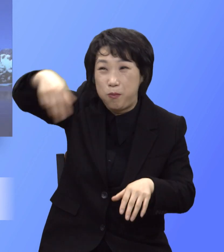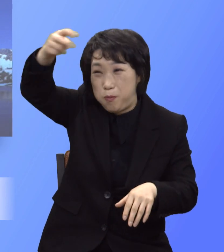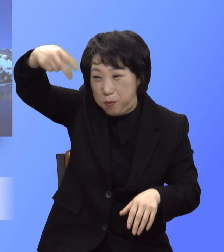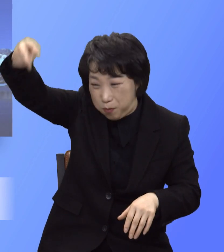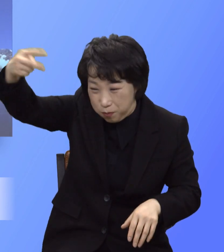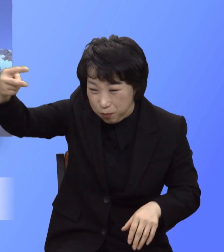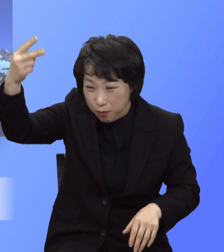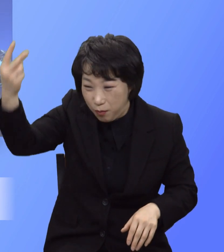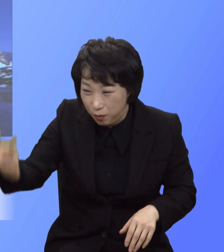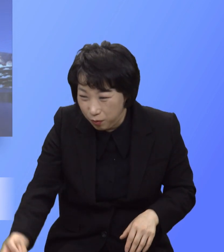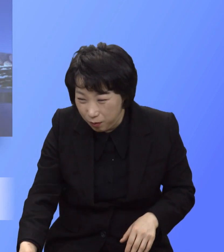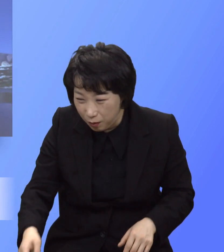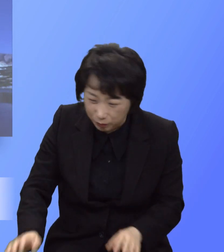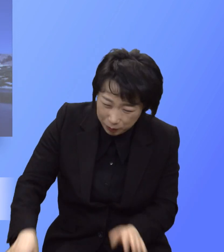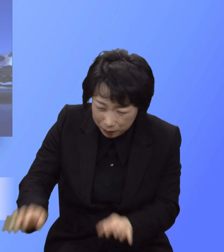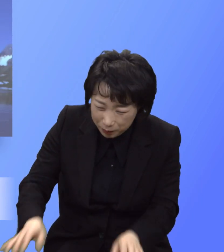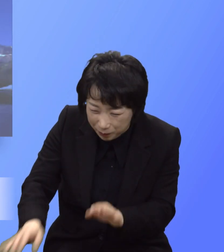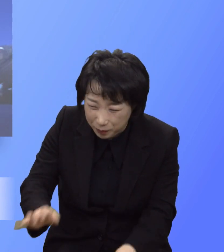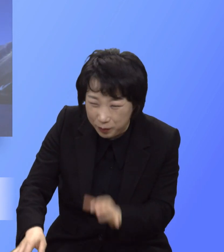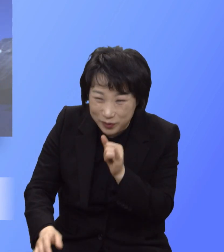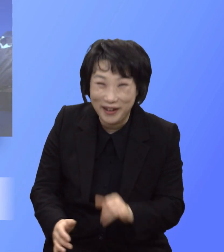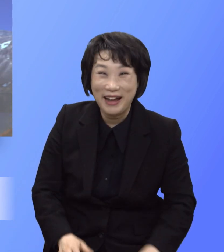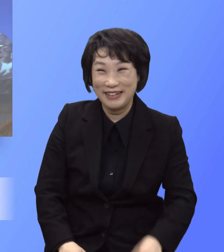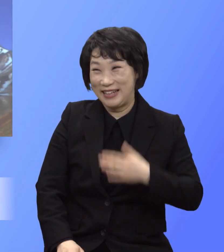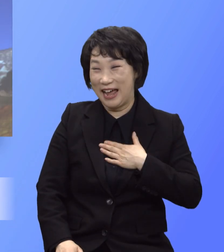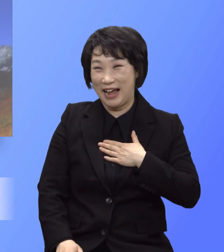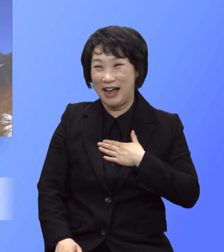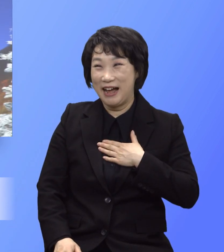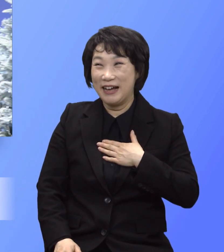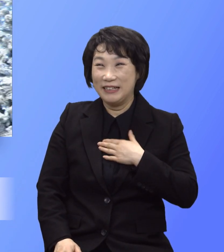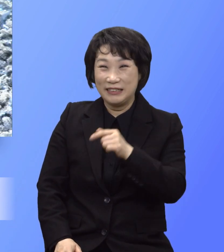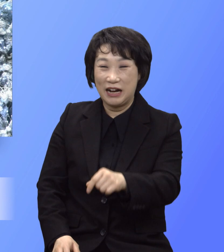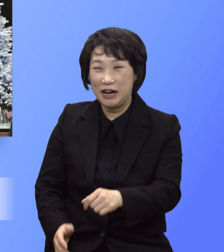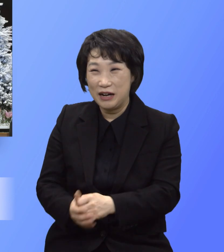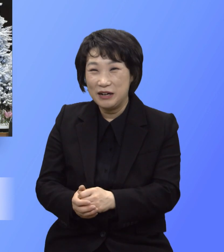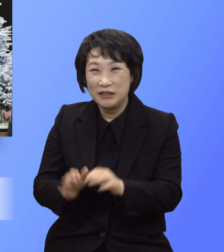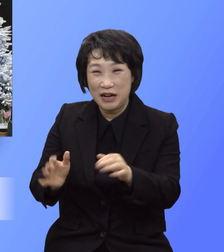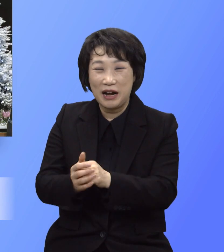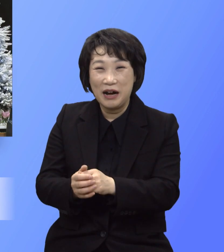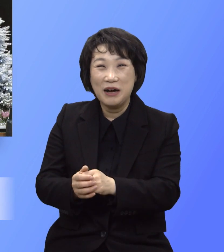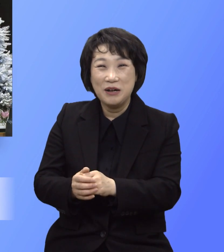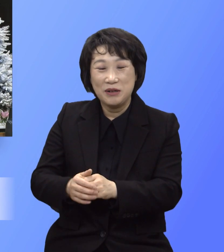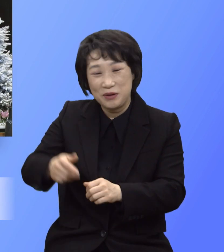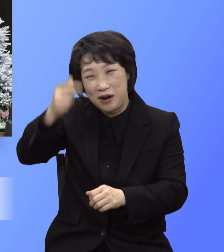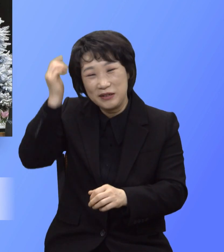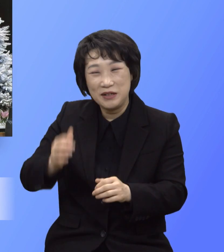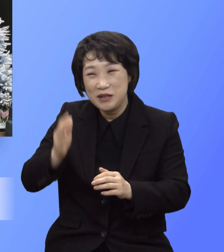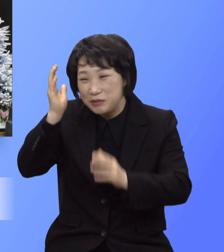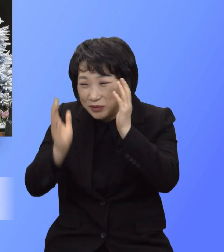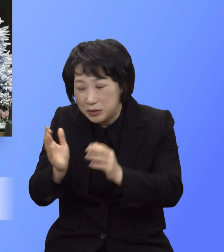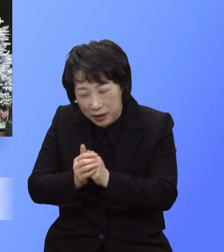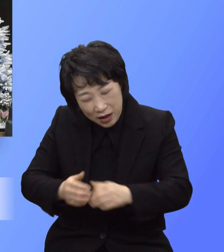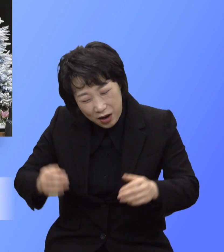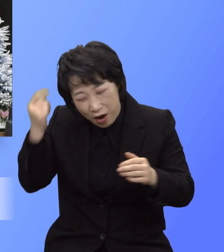떨어지더니 팍 키워가서 꽁이 푹 덮여가서 자기 얼굴 팍 묻어놓고 이러고